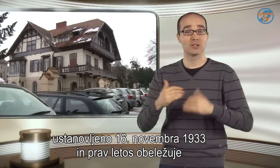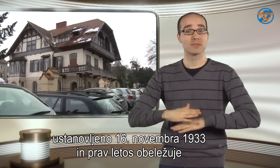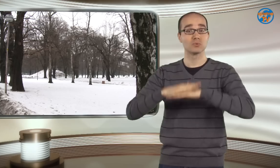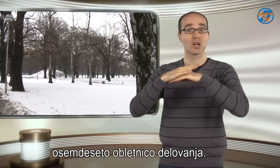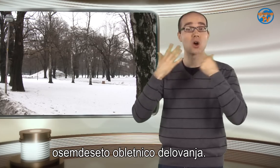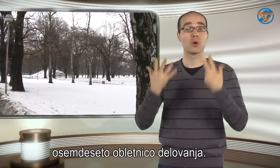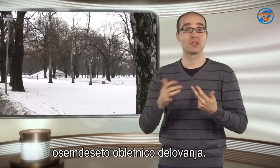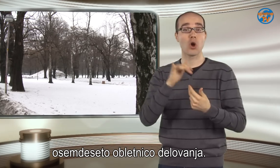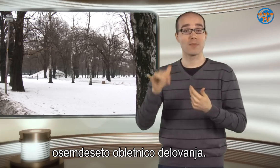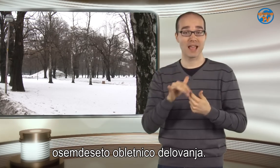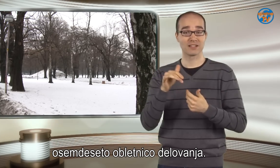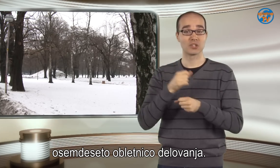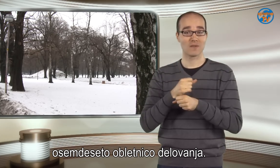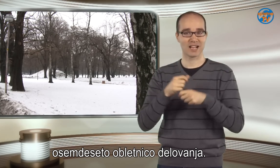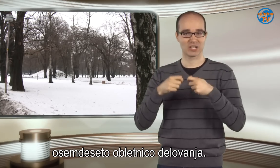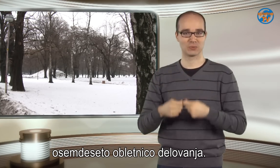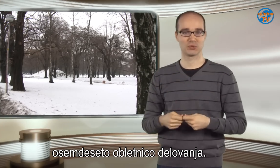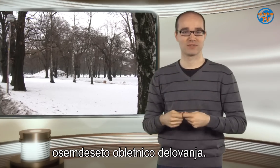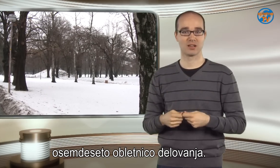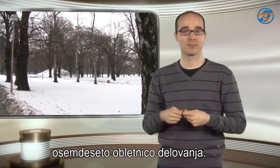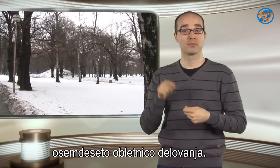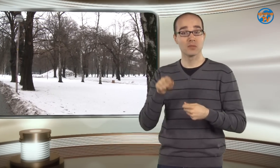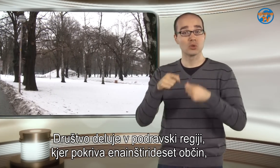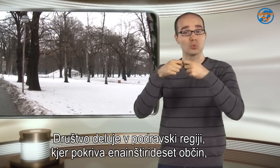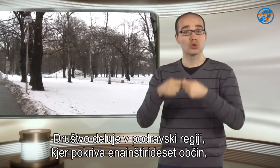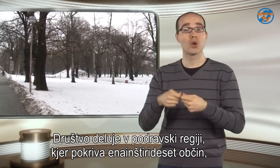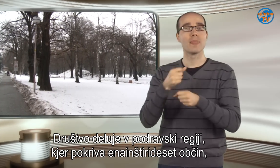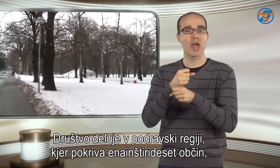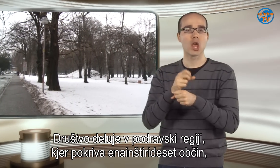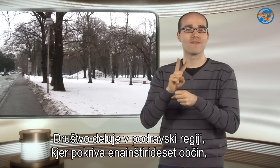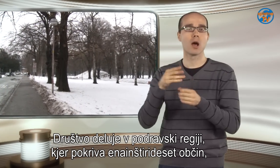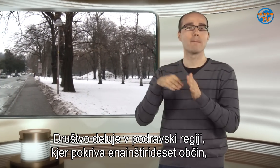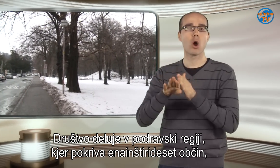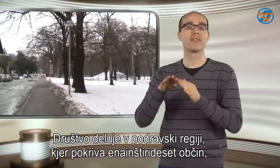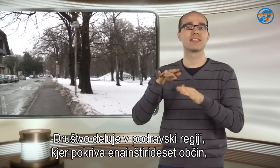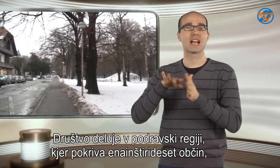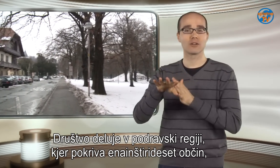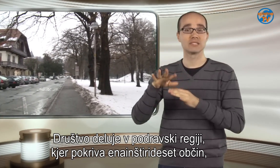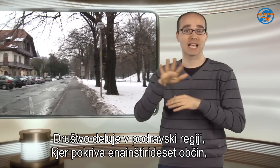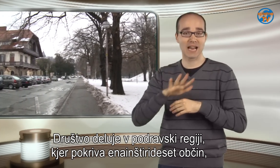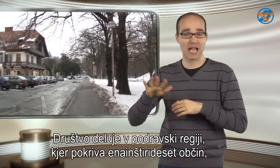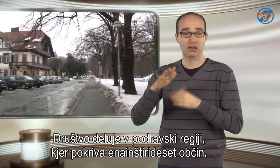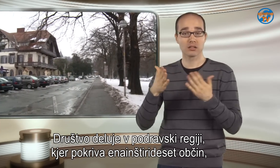letos obeležuje 80. obletnico delovanja. Društvo deluje v podravski regiji, kjer